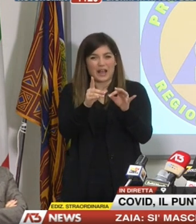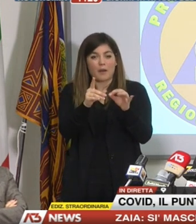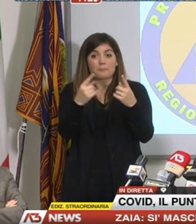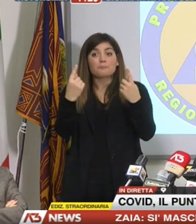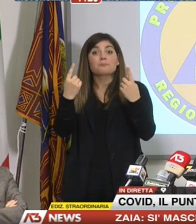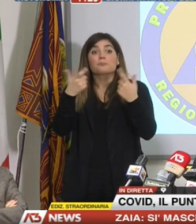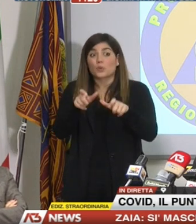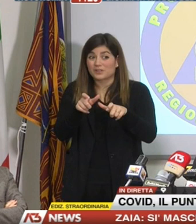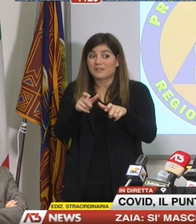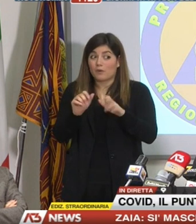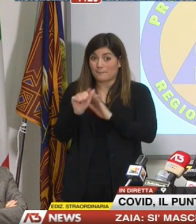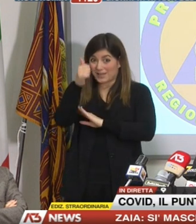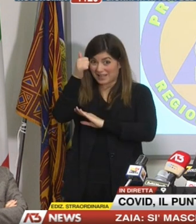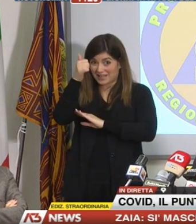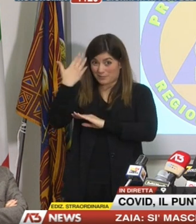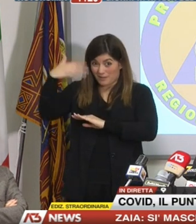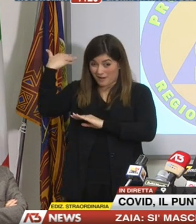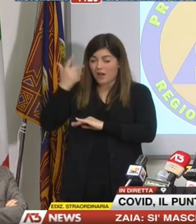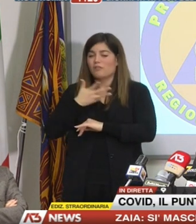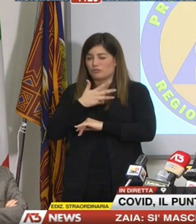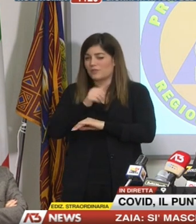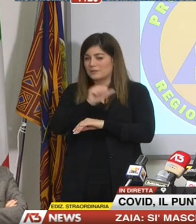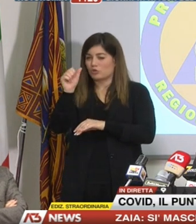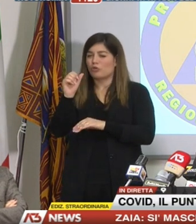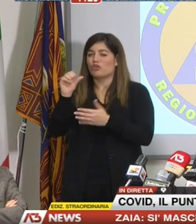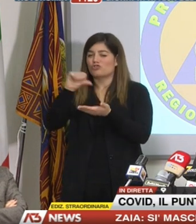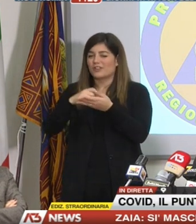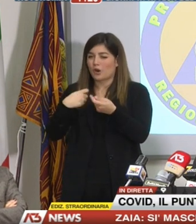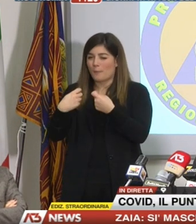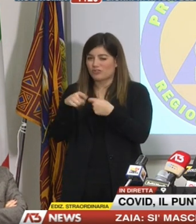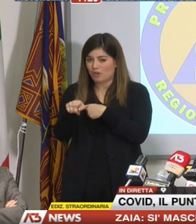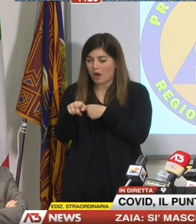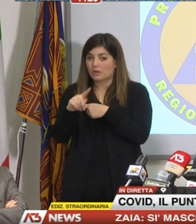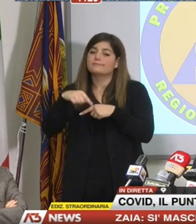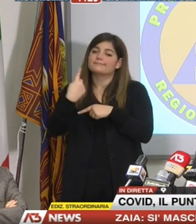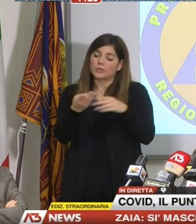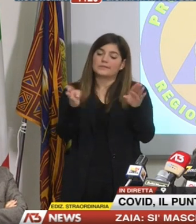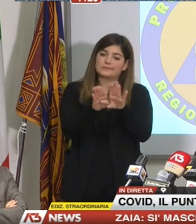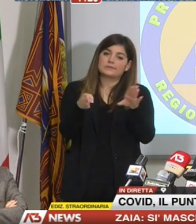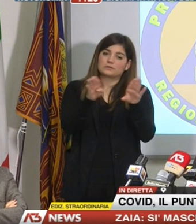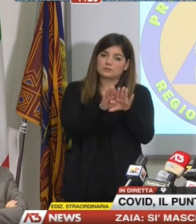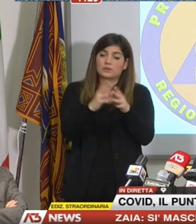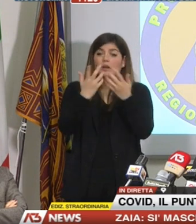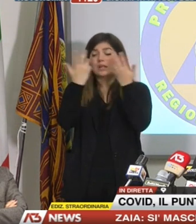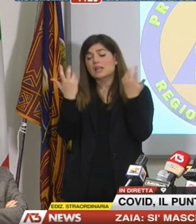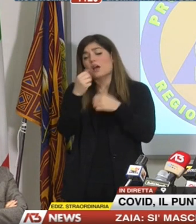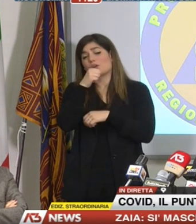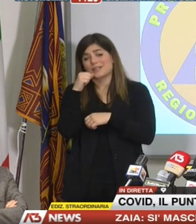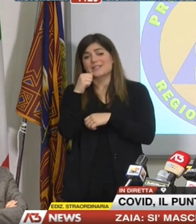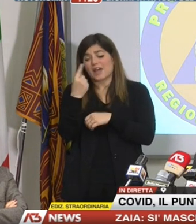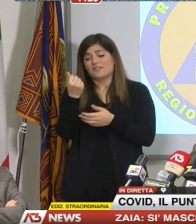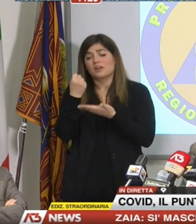solo i centri commerciali. Penso che qui sia doveroso che ci sia un ristoro. Poi mi è stato detto, ma